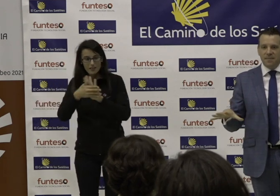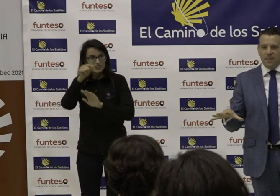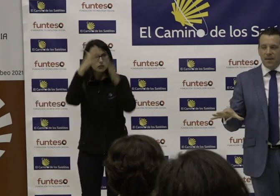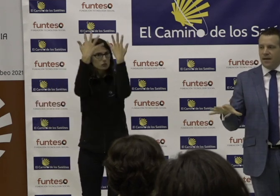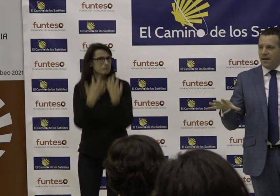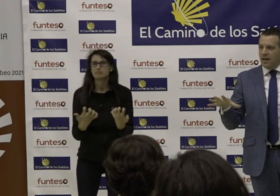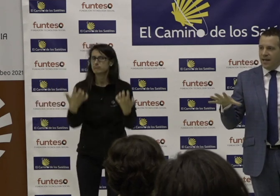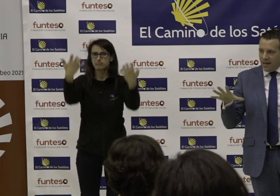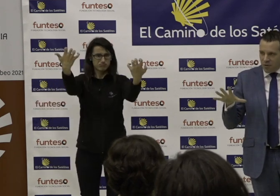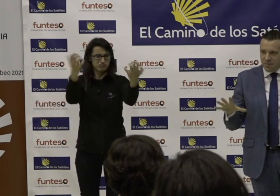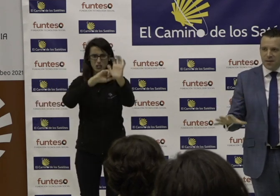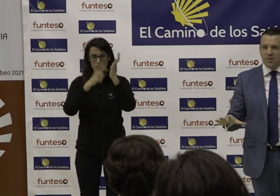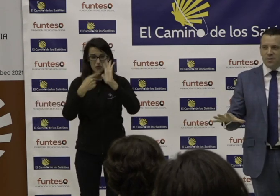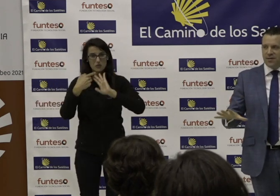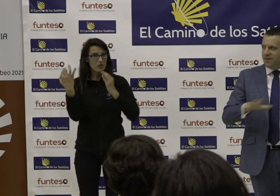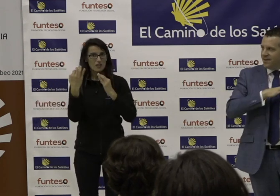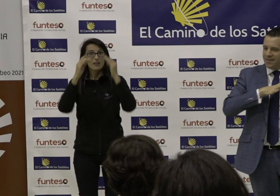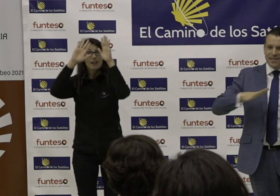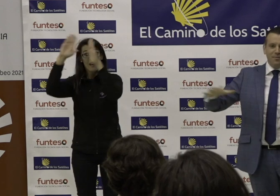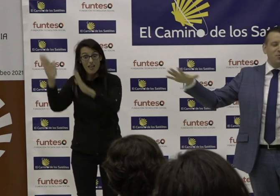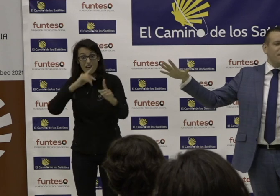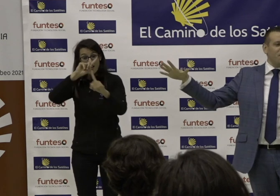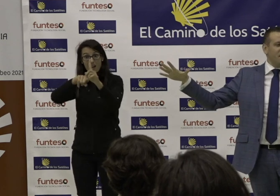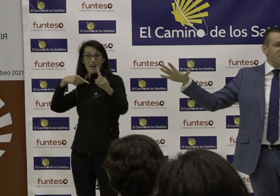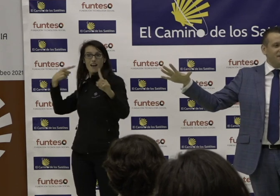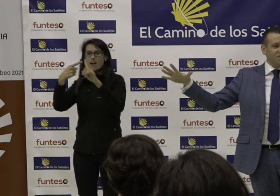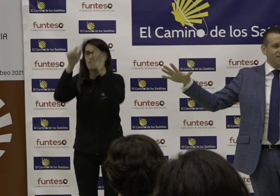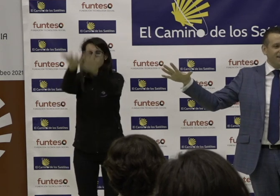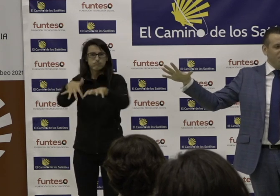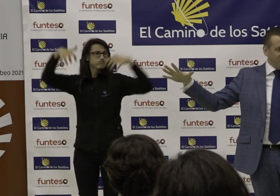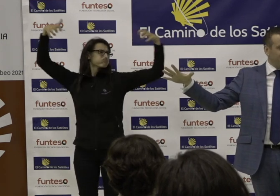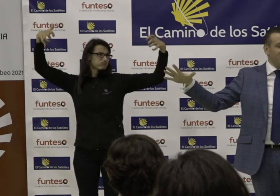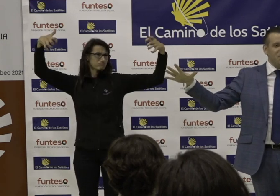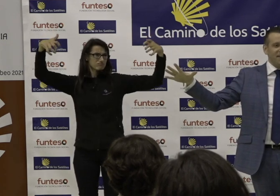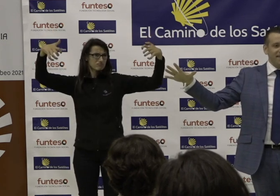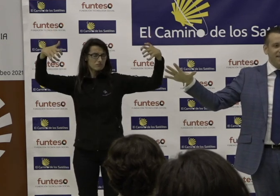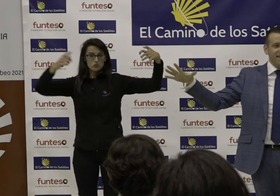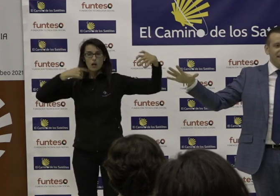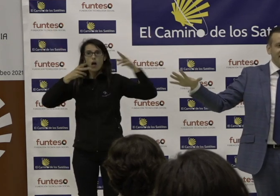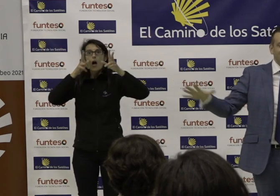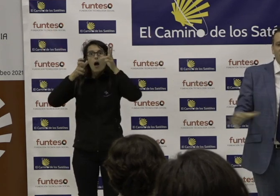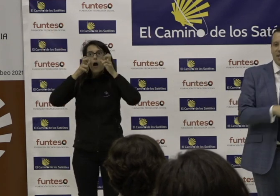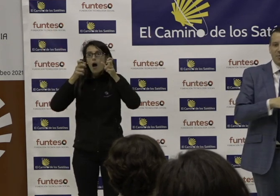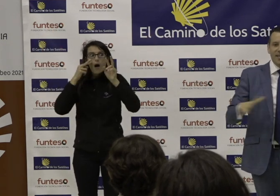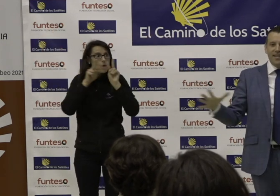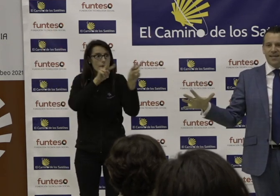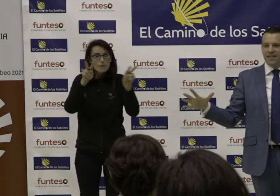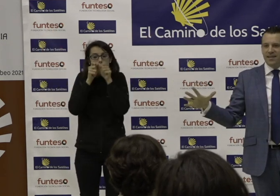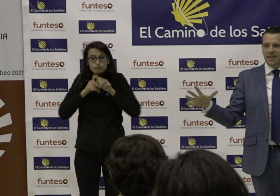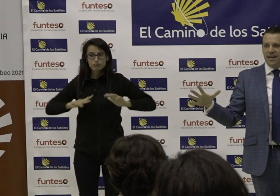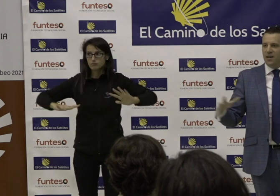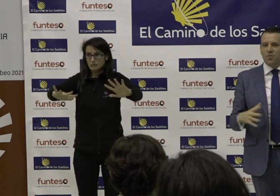llenarse. En la próxima edición tenemos un pabellón inmenso, lo tenemos que visualizar, esto lo tenemos que